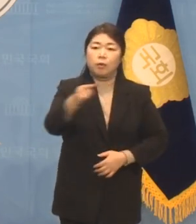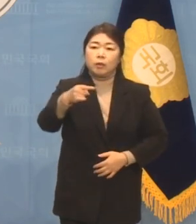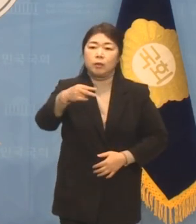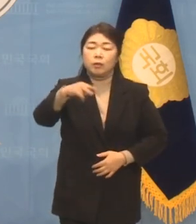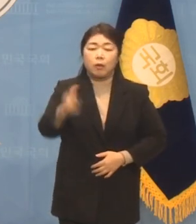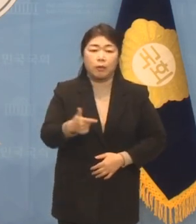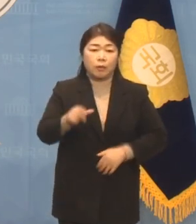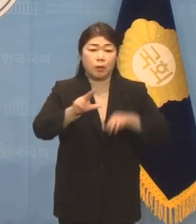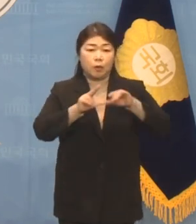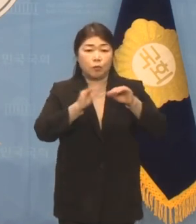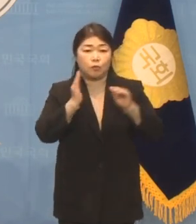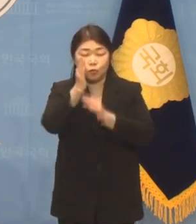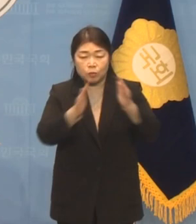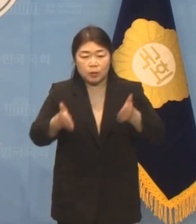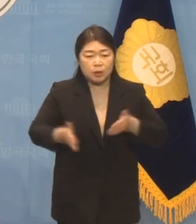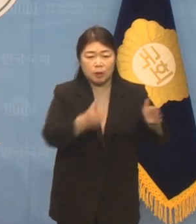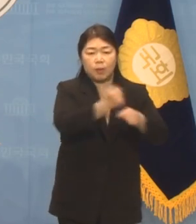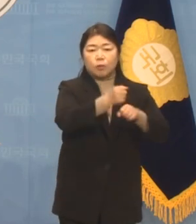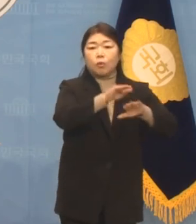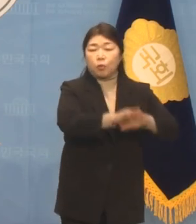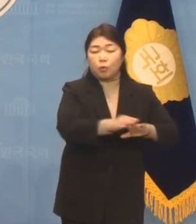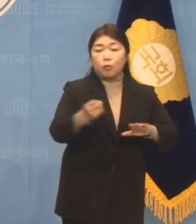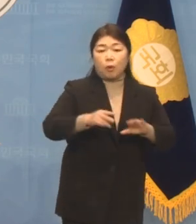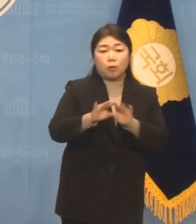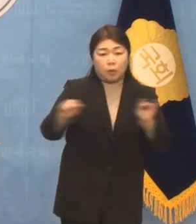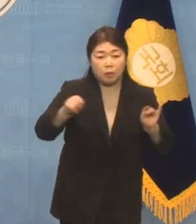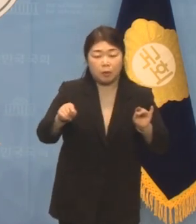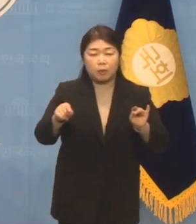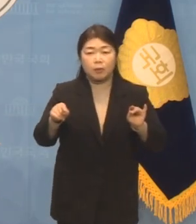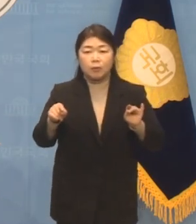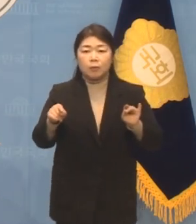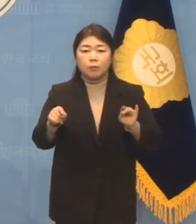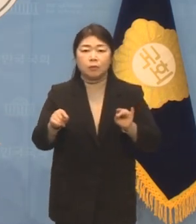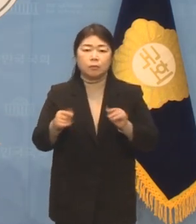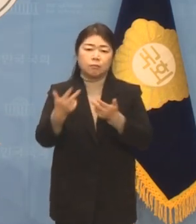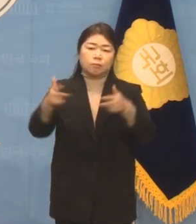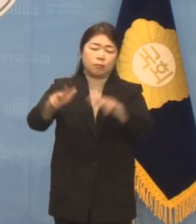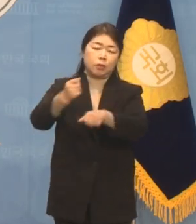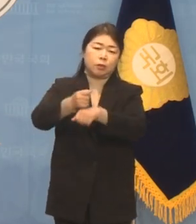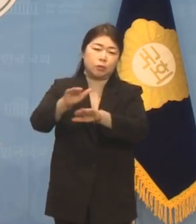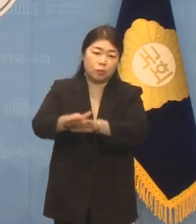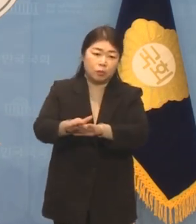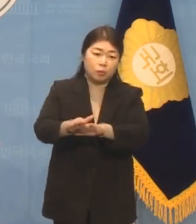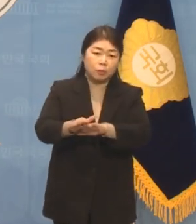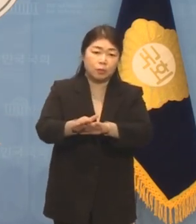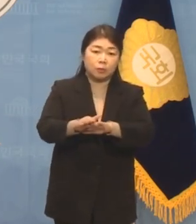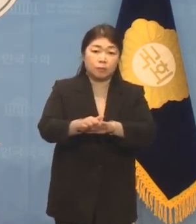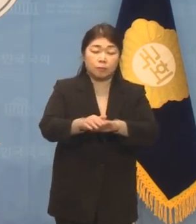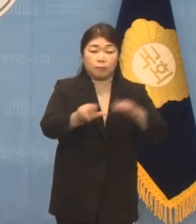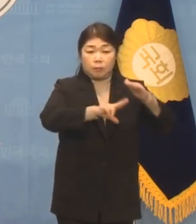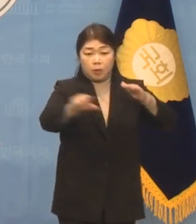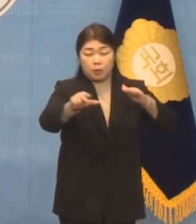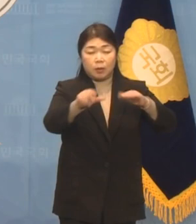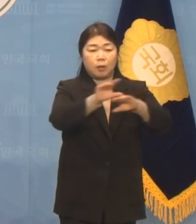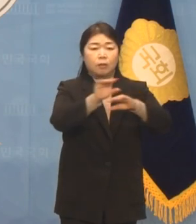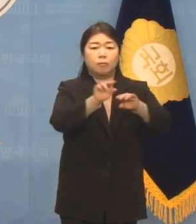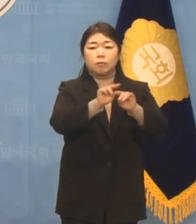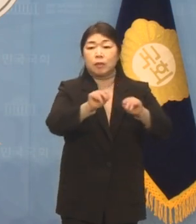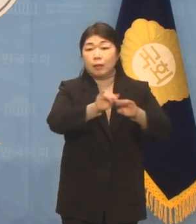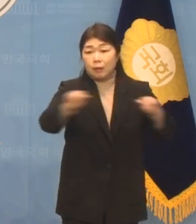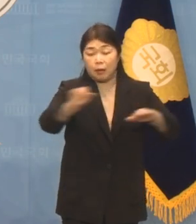있게 했습니다. 경의선 철로를 지하화하고 철도 부지 50년 무상임대를